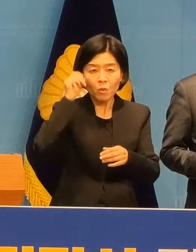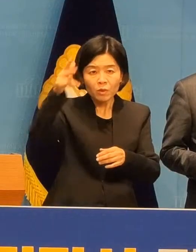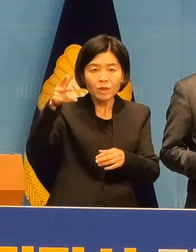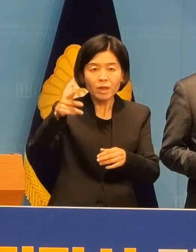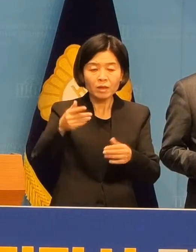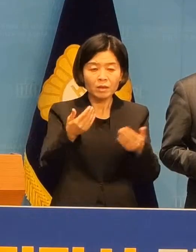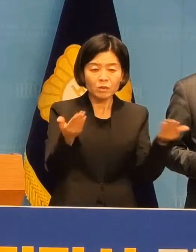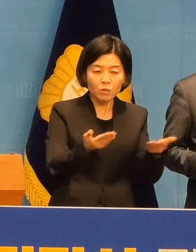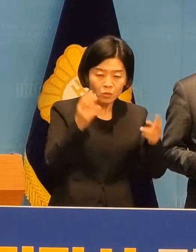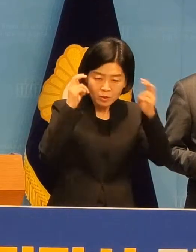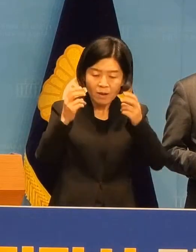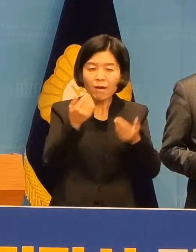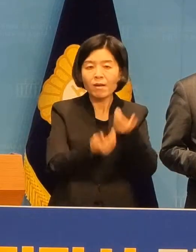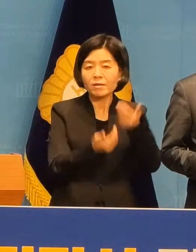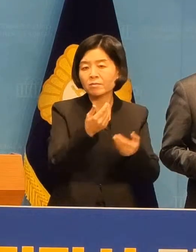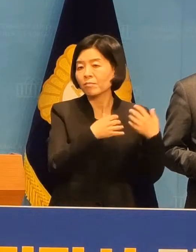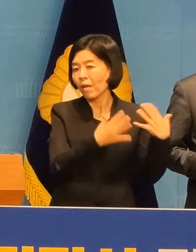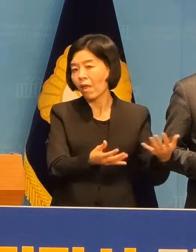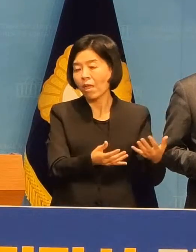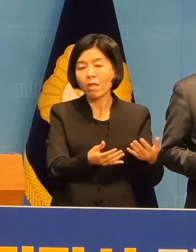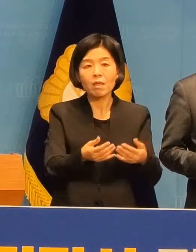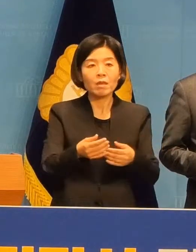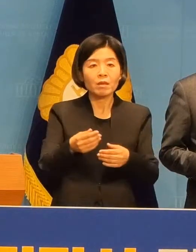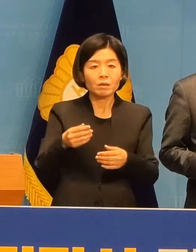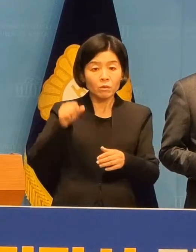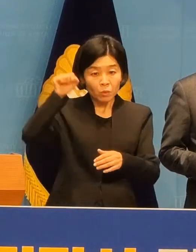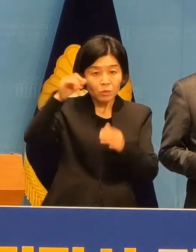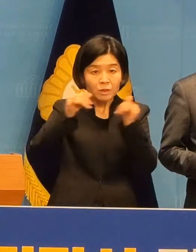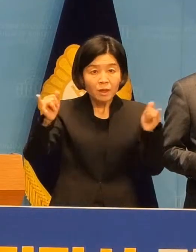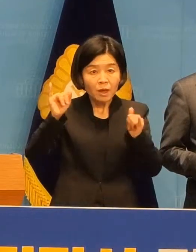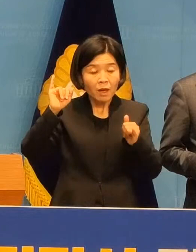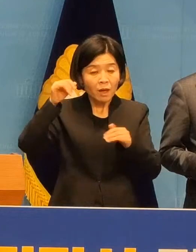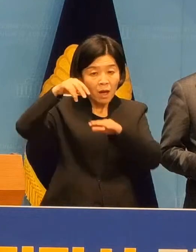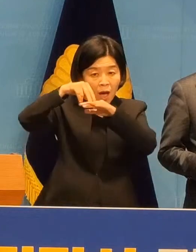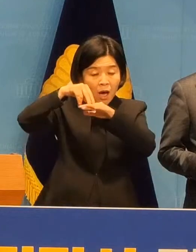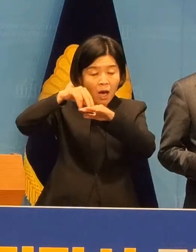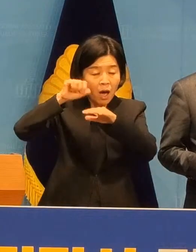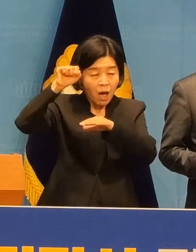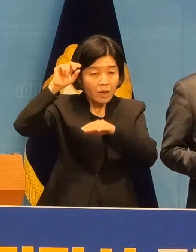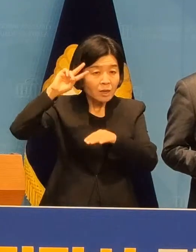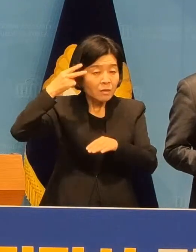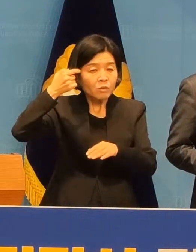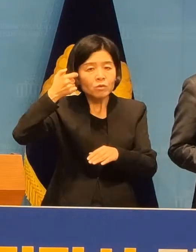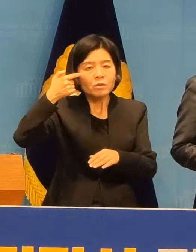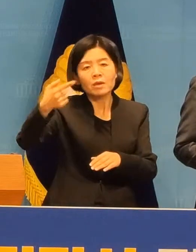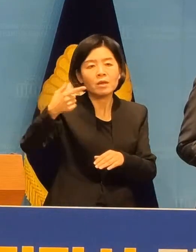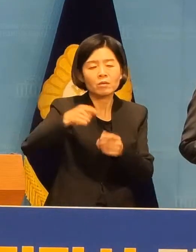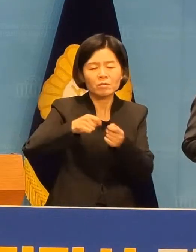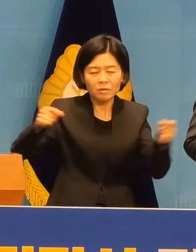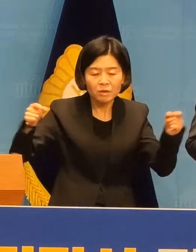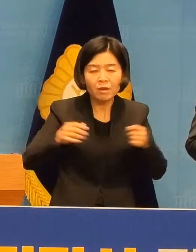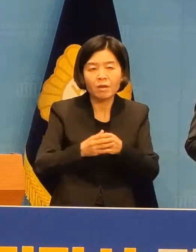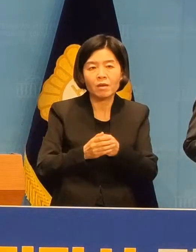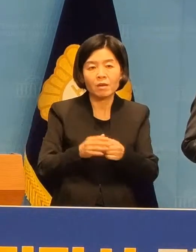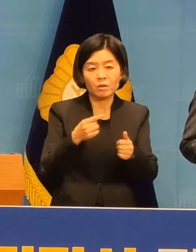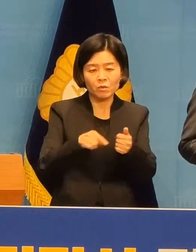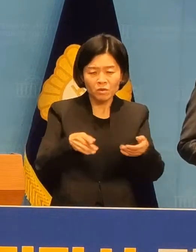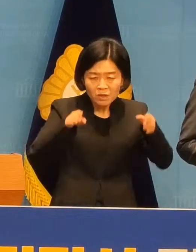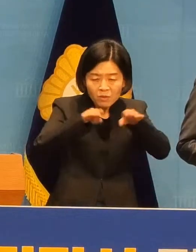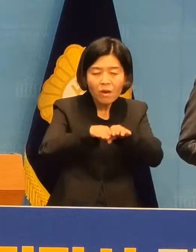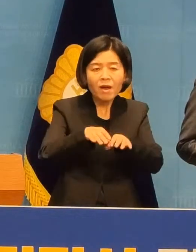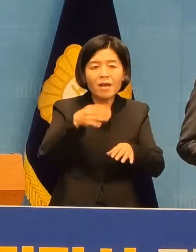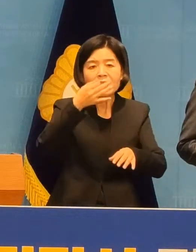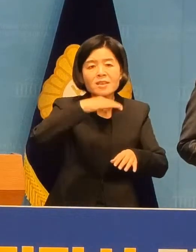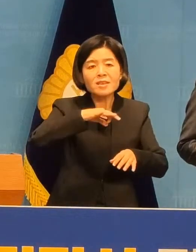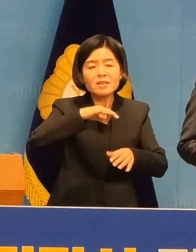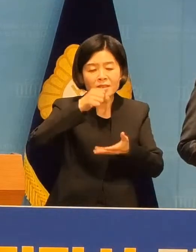결과 해고 노동자들의 고공농성이 261일이 넘도록 이어지고 있습니다. 교육기관의 수익용